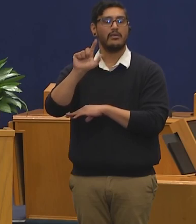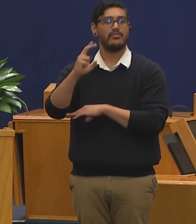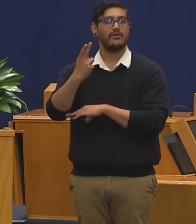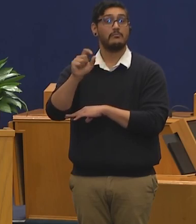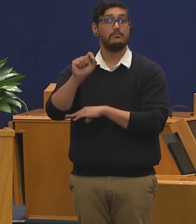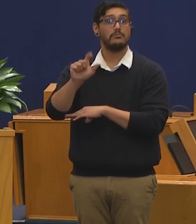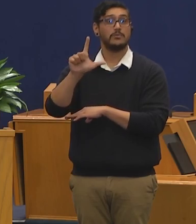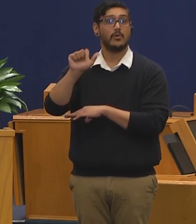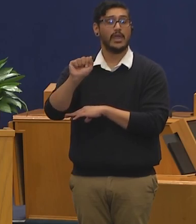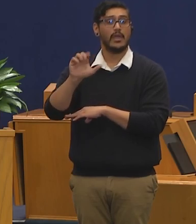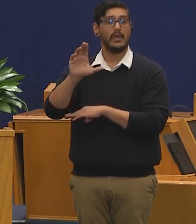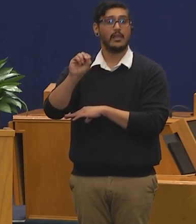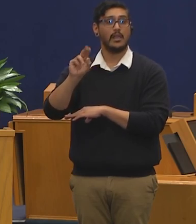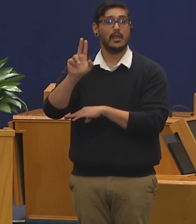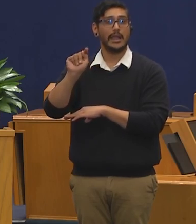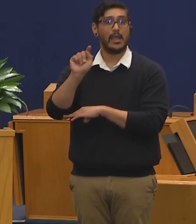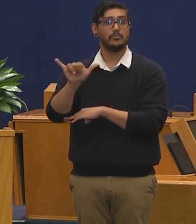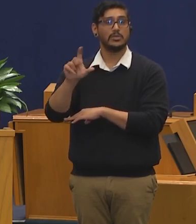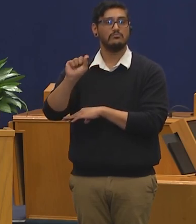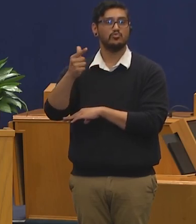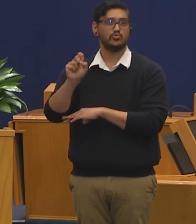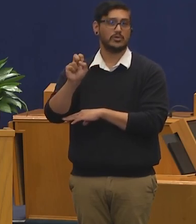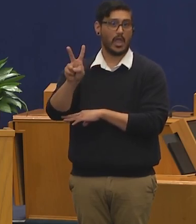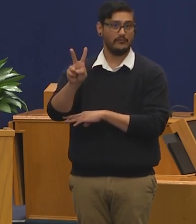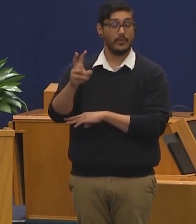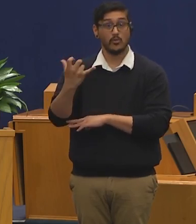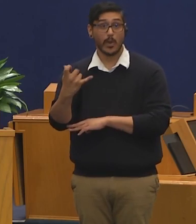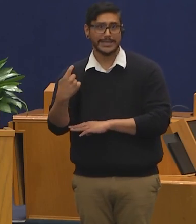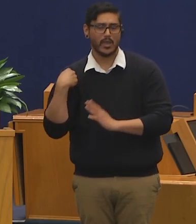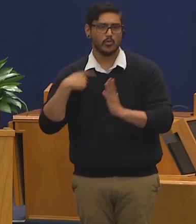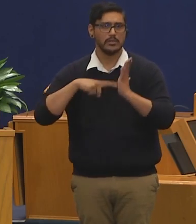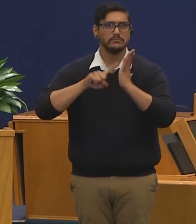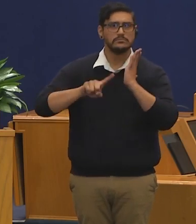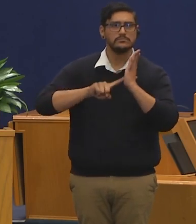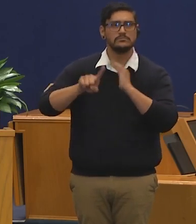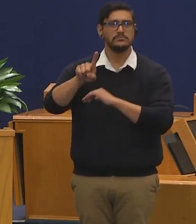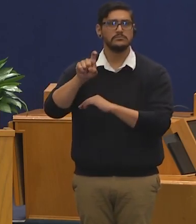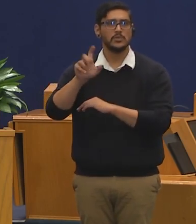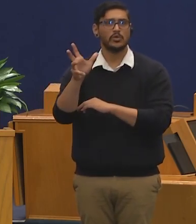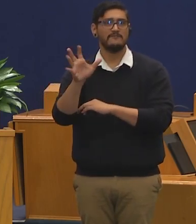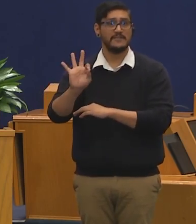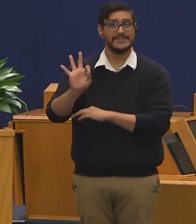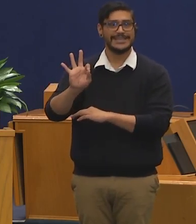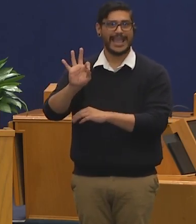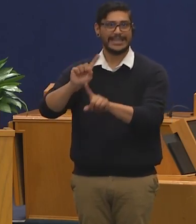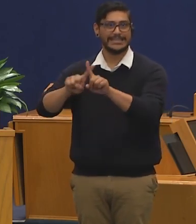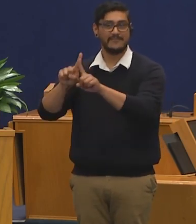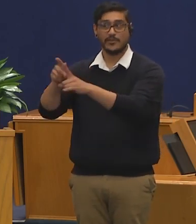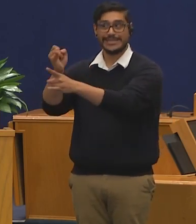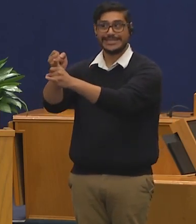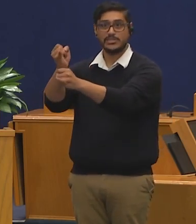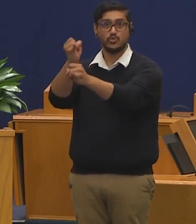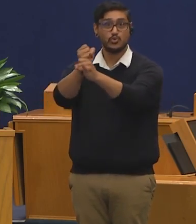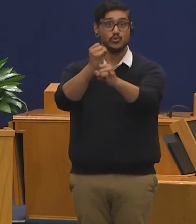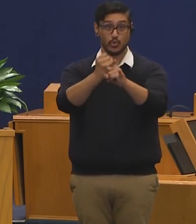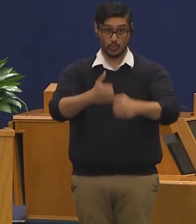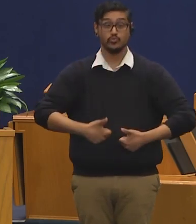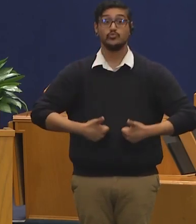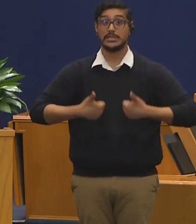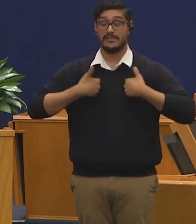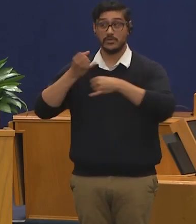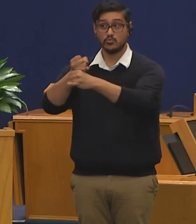publichealth.lacounty.gov. Actualmente estamos investigando 159 entornos institucionales con al menos